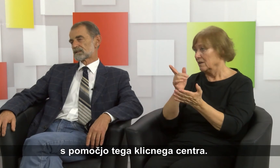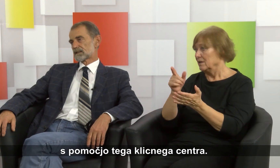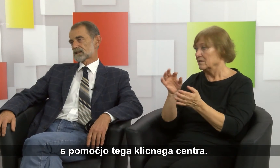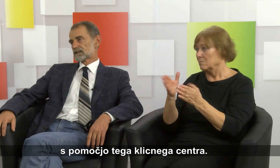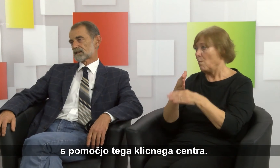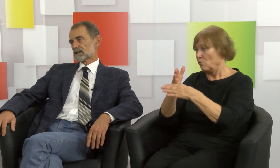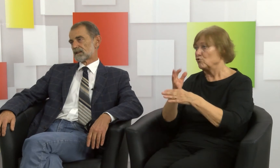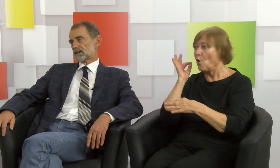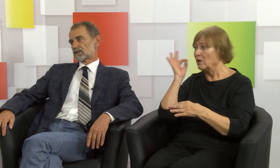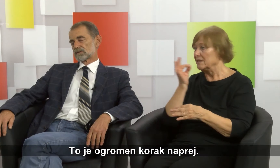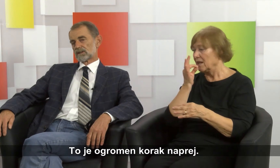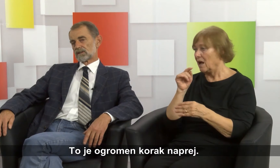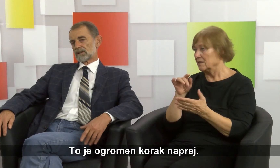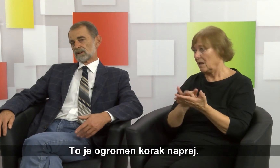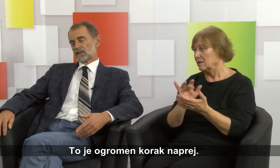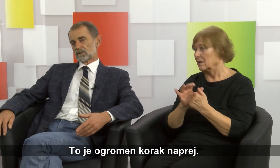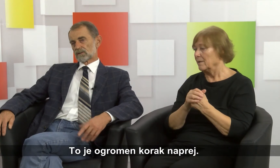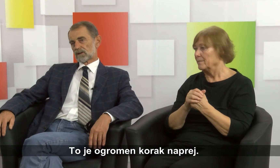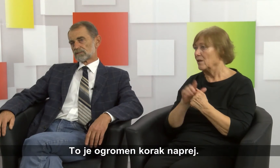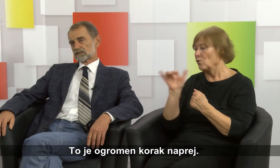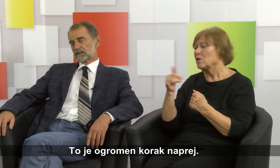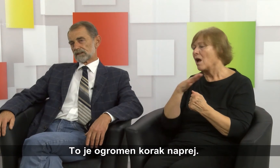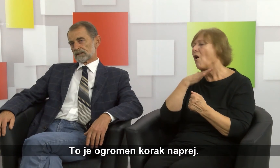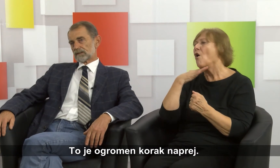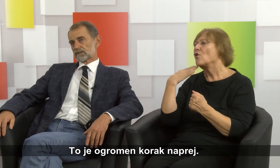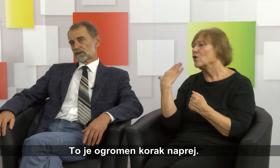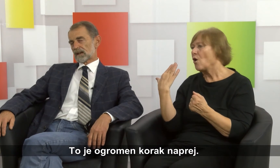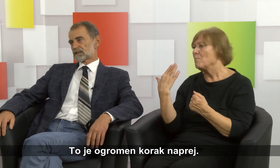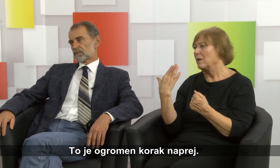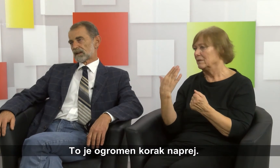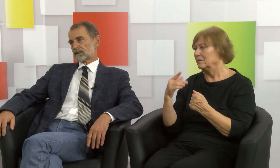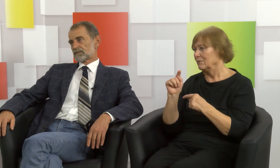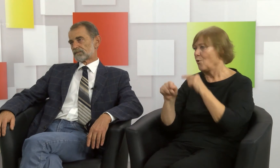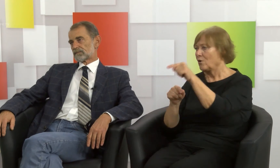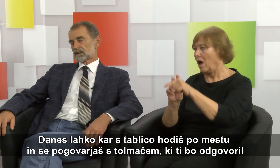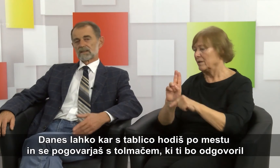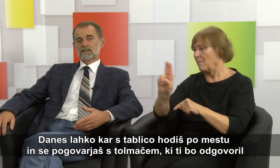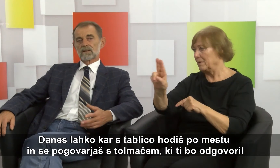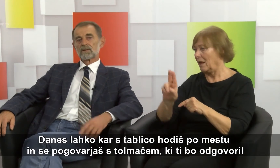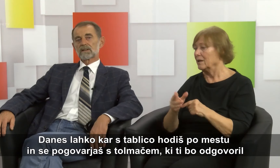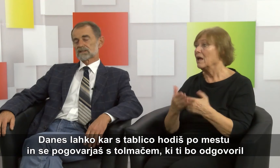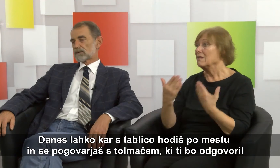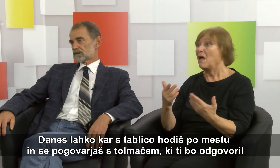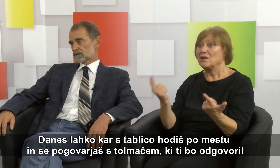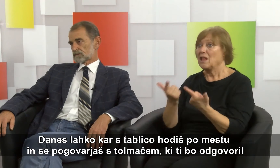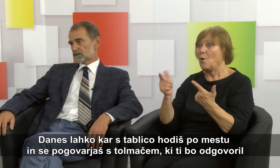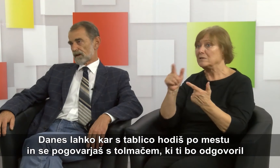klicnega centra. To je ogromen korak naprej. Danes lahko kar s tablico hodiš